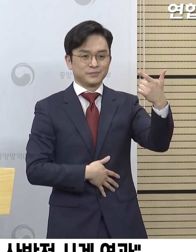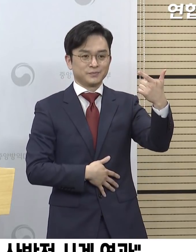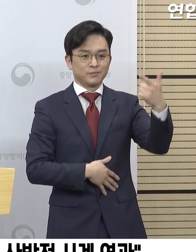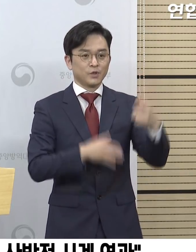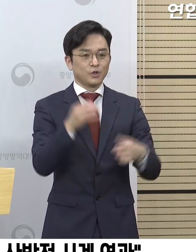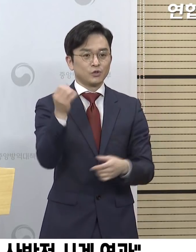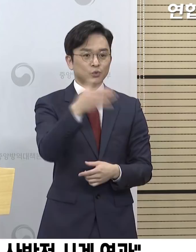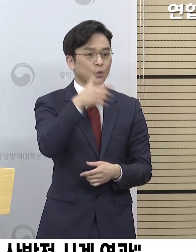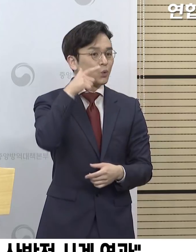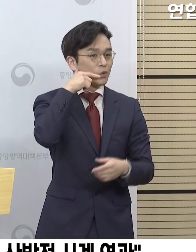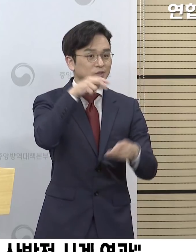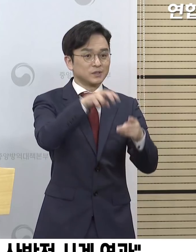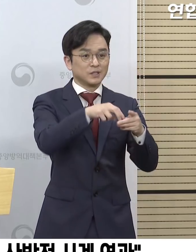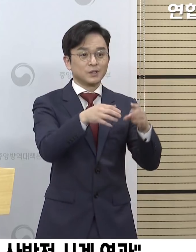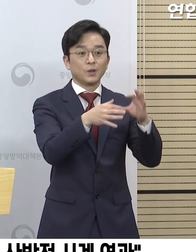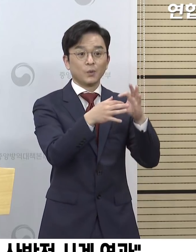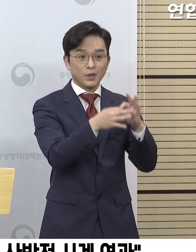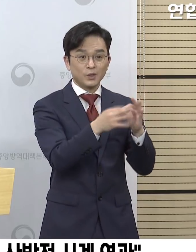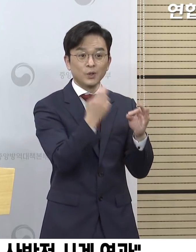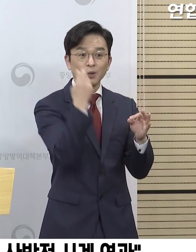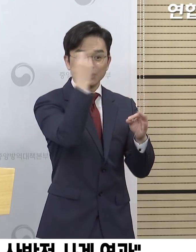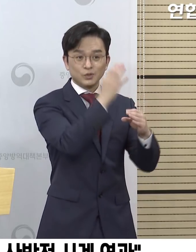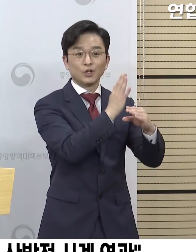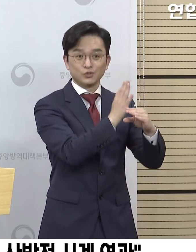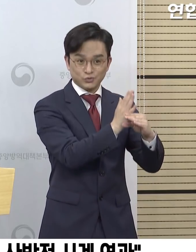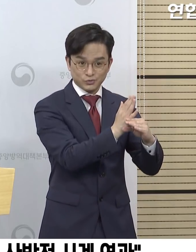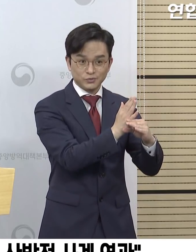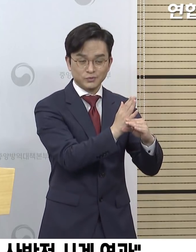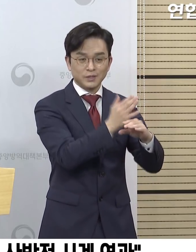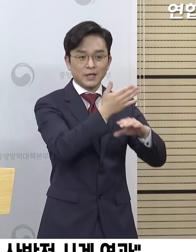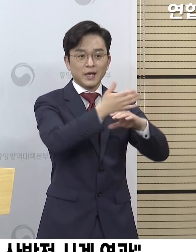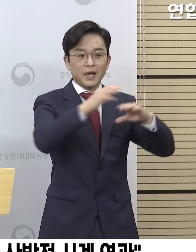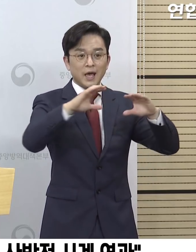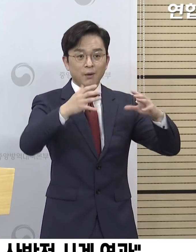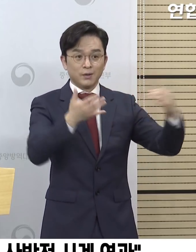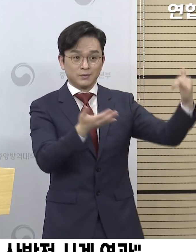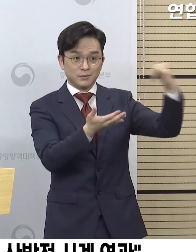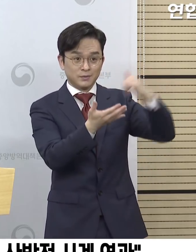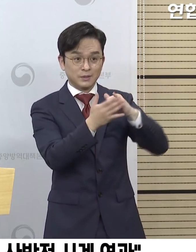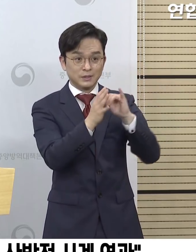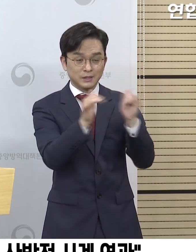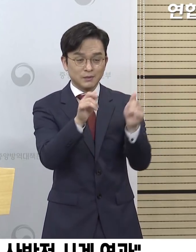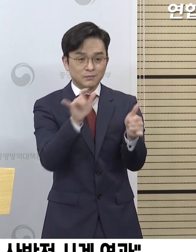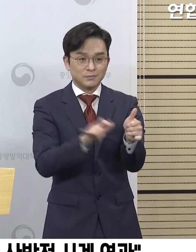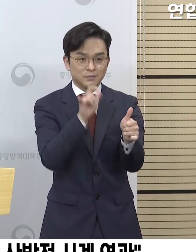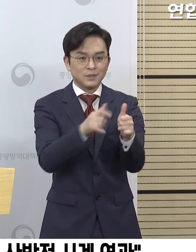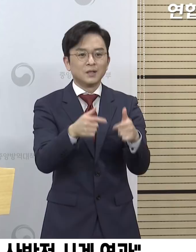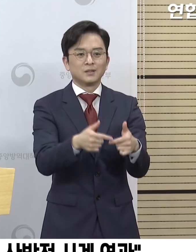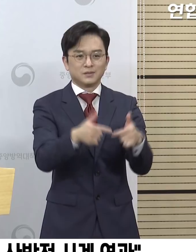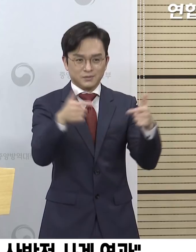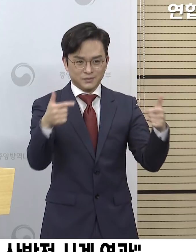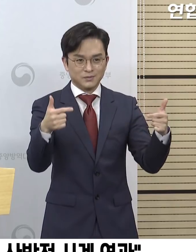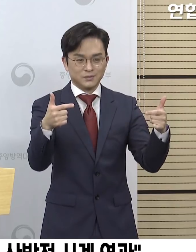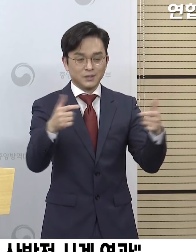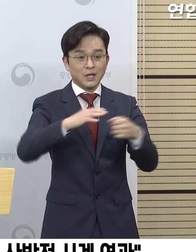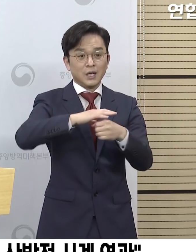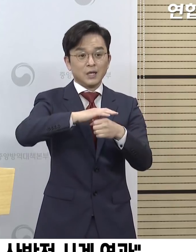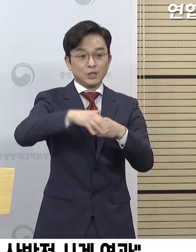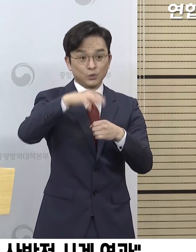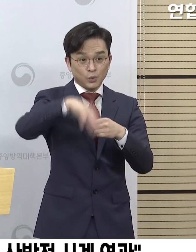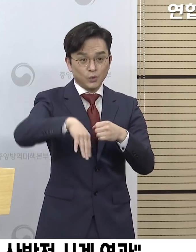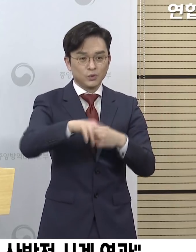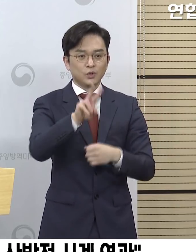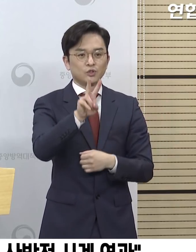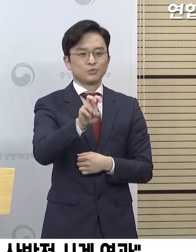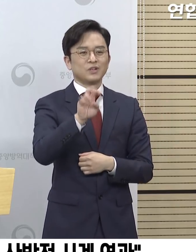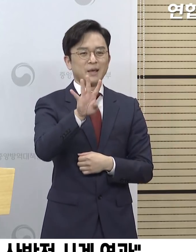그리고 콜센터 관련된 조사가 진행 중에 있고 해외 유입 환자가 증가한 상황입니다. 대구 지역에서는